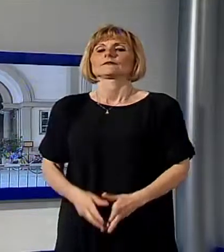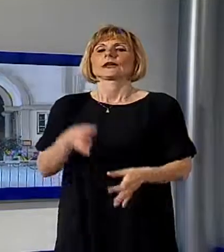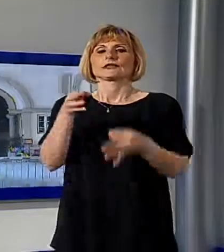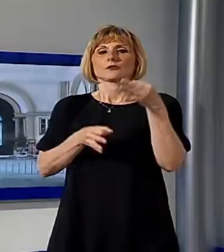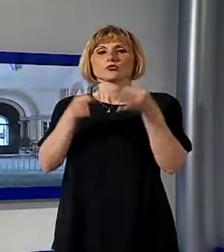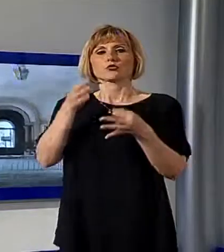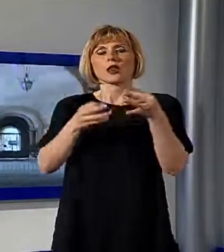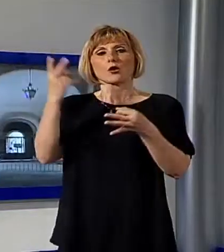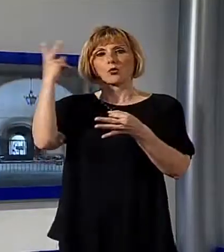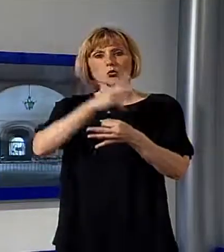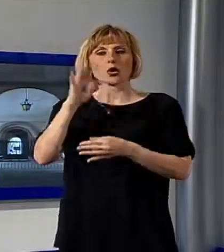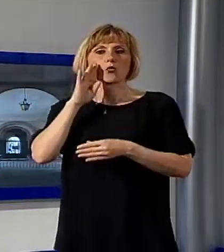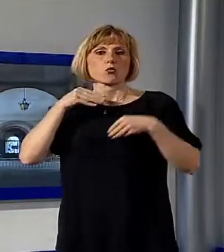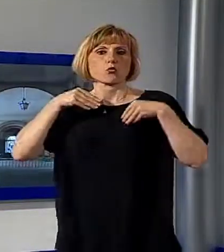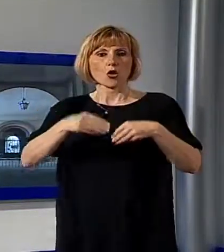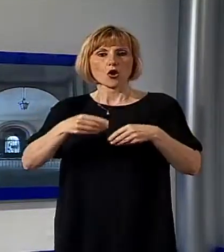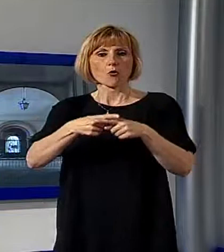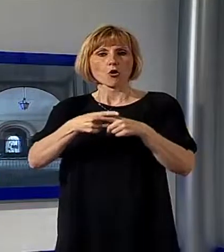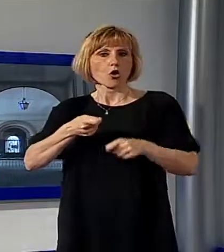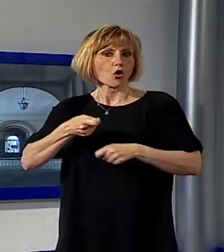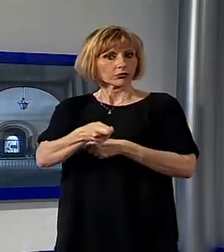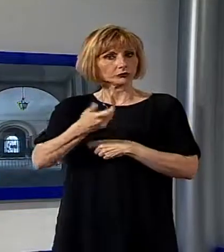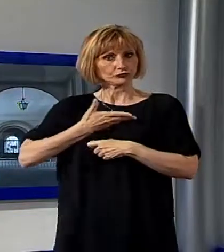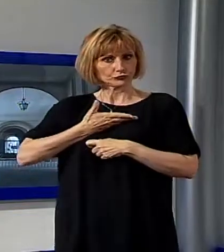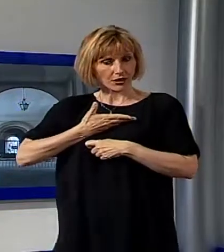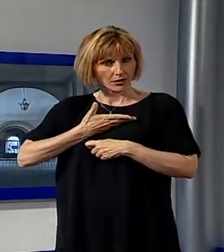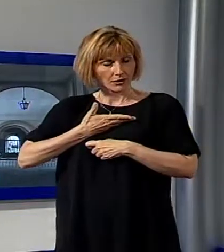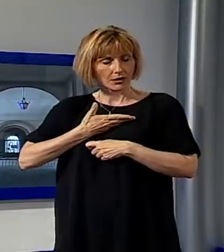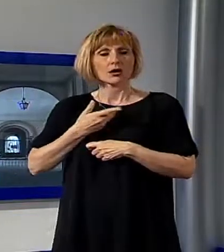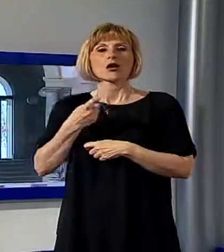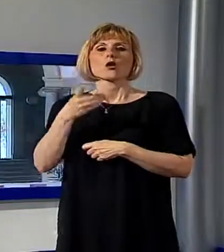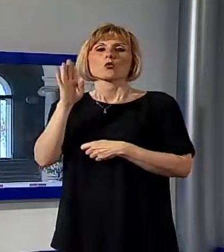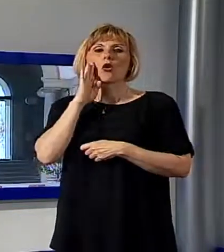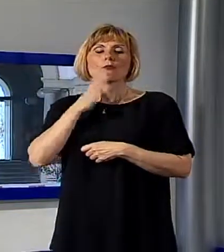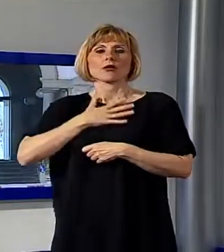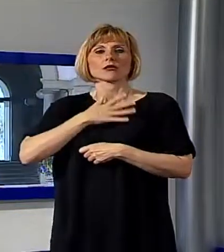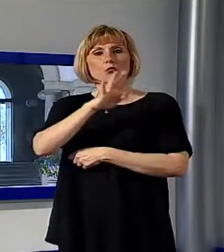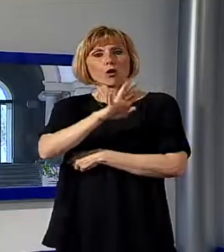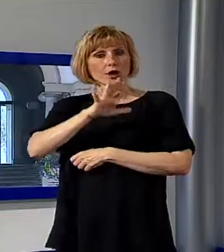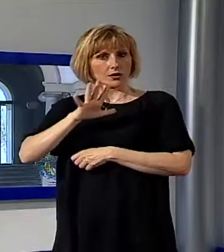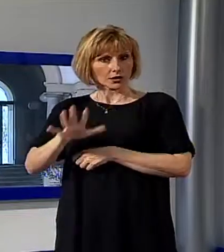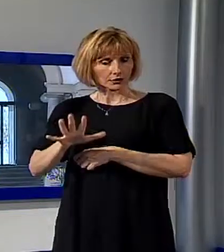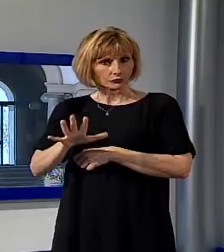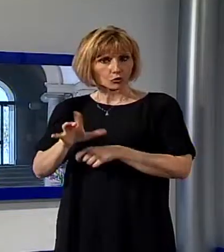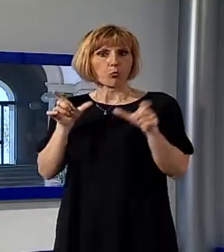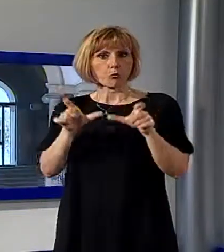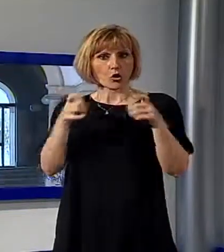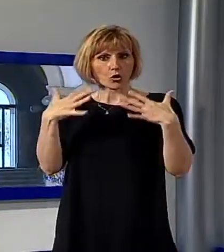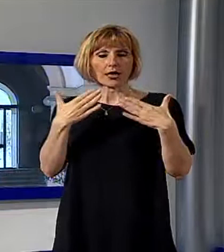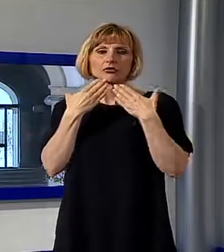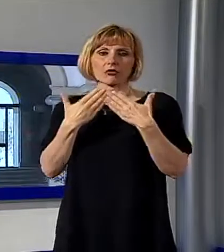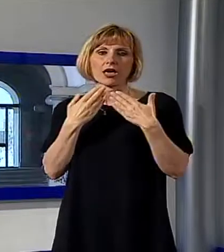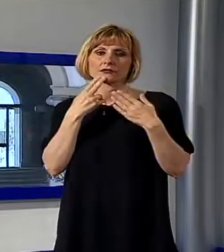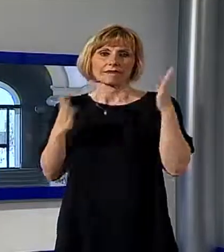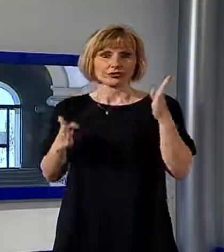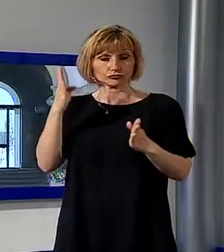In tribunale con un coltello, un lucchese di 45 anni fermato dalla polizia municipale mentre stava entrando con in